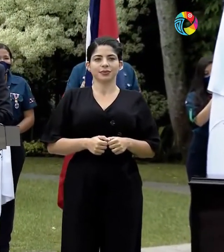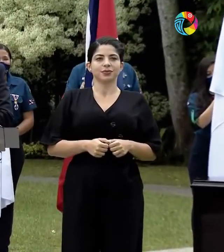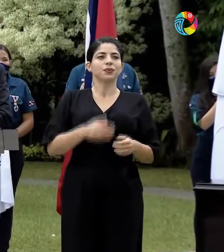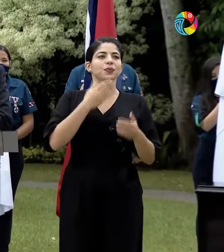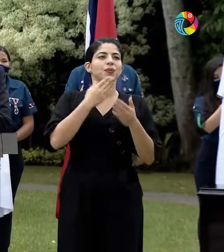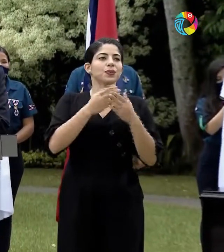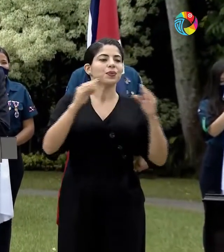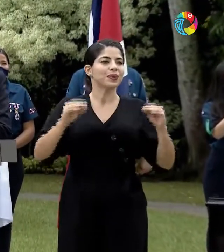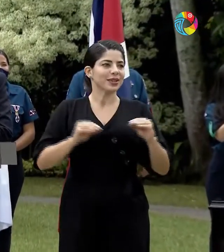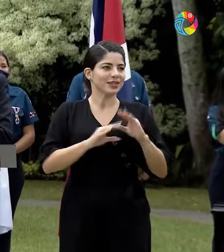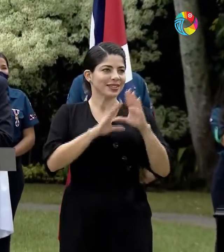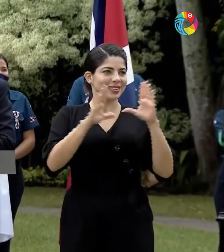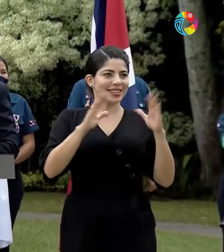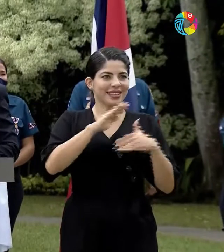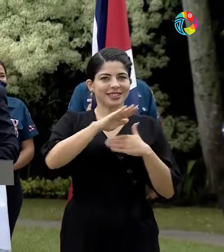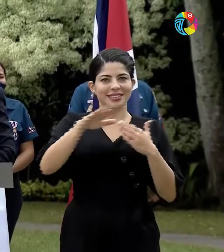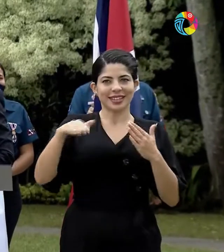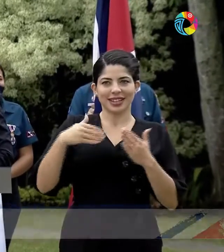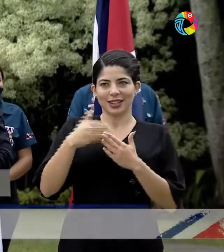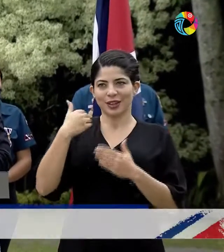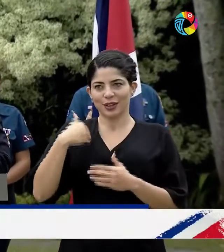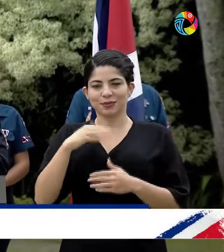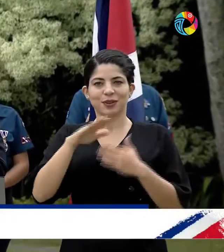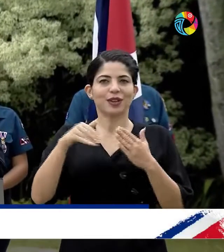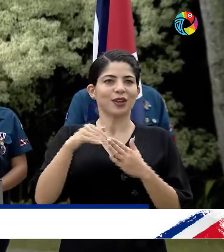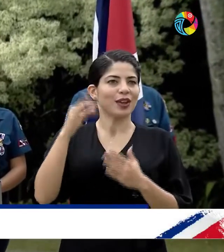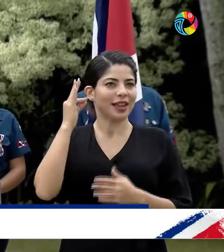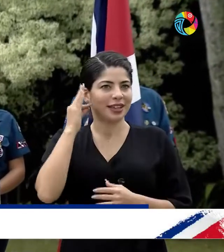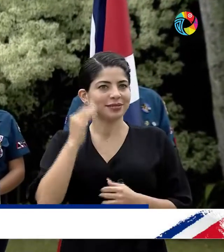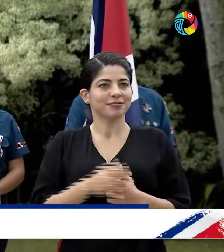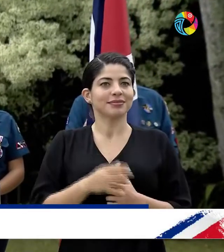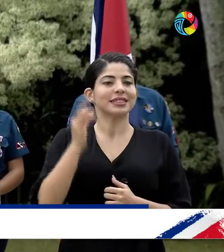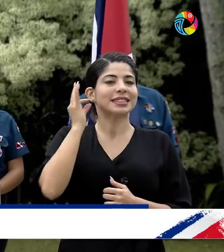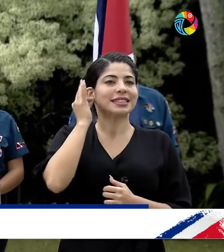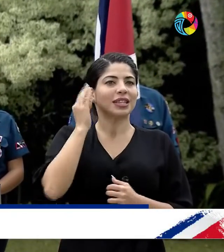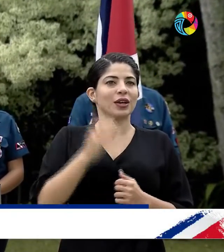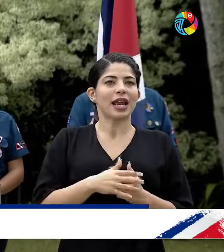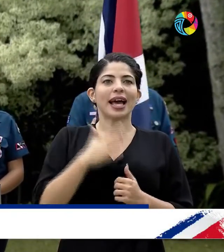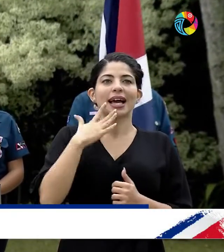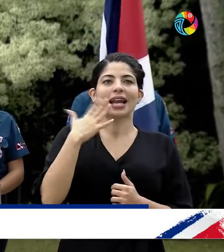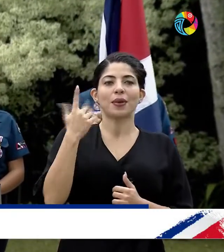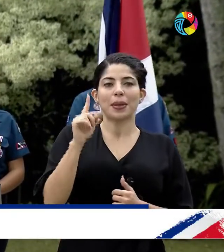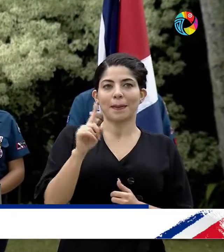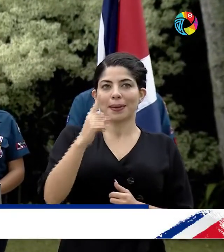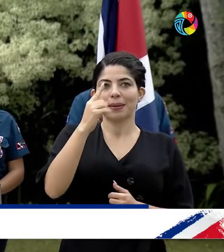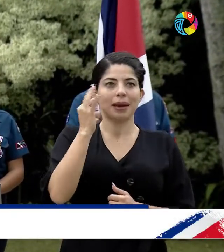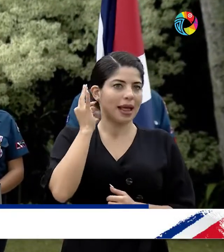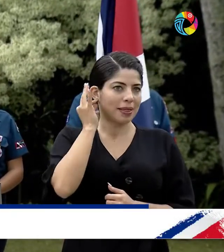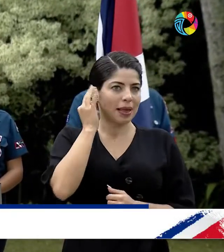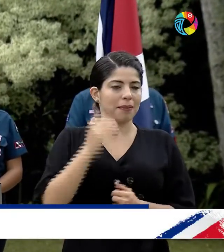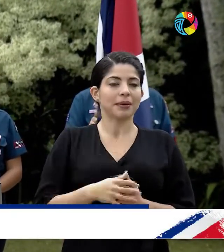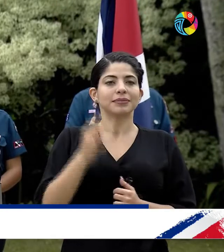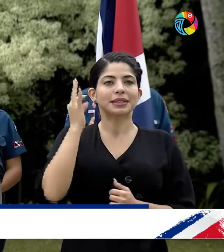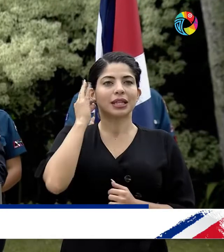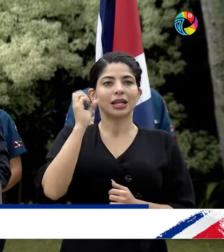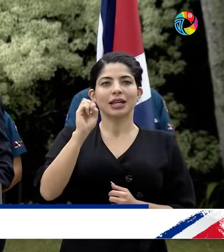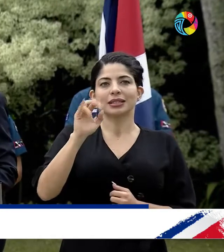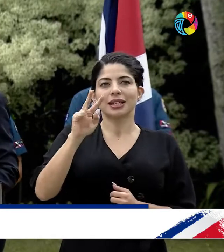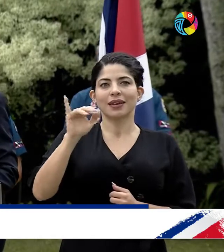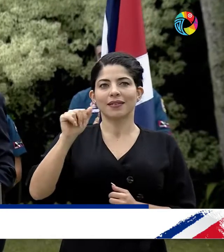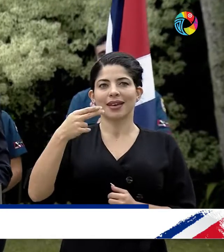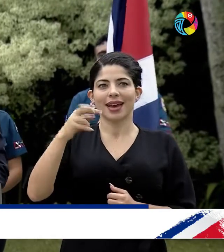Muy buenos días a todos y a todas. Señora Claudia Dobles, primera dama de la República, señora Silvia Hernández, diputada